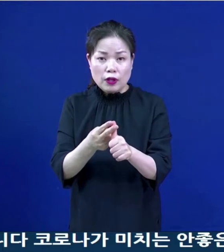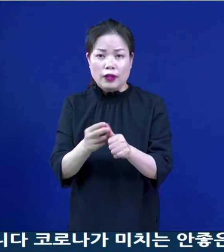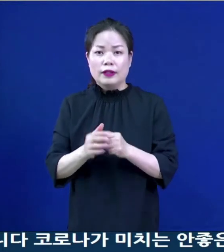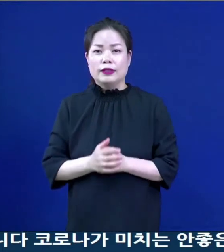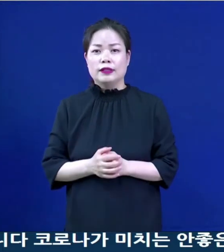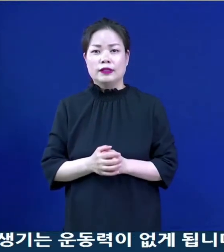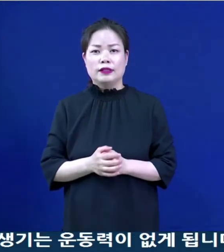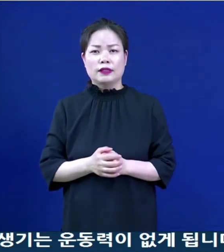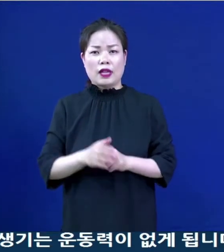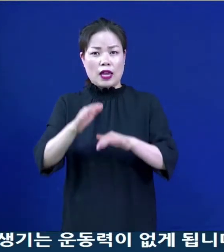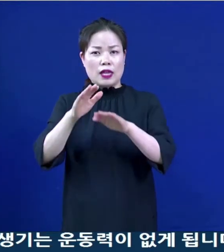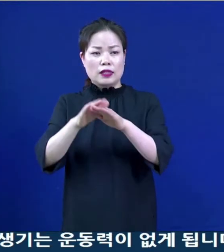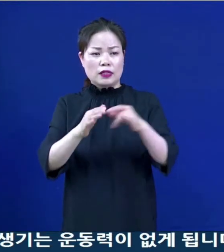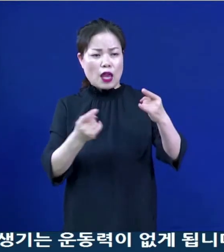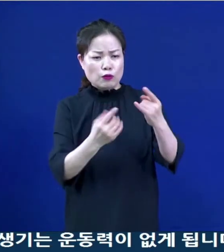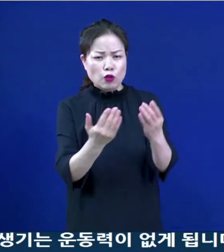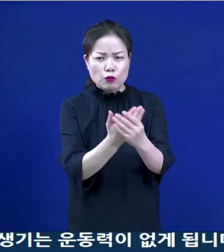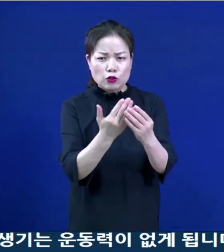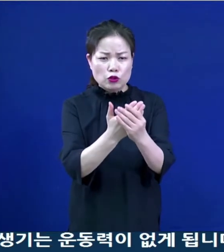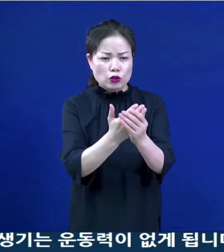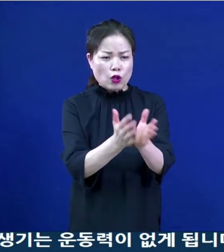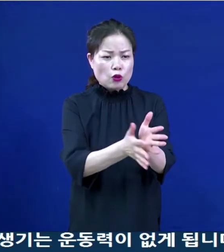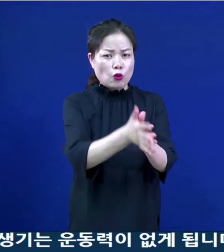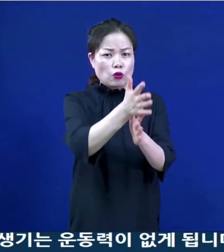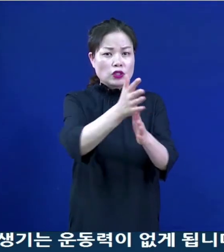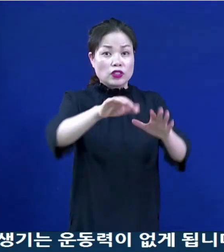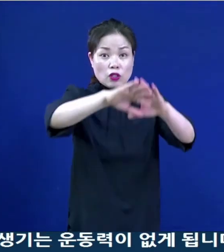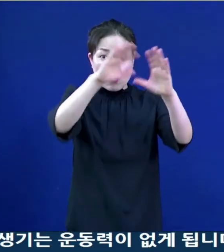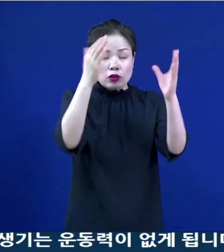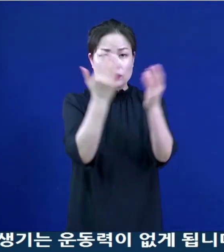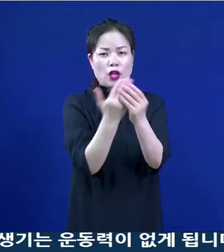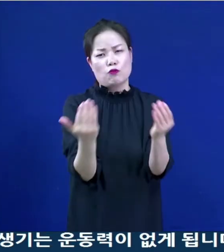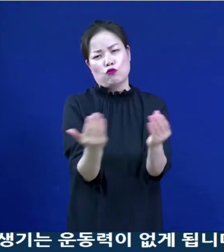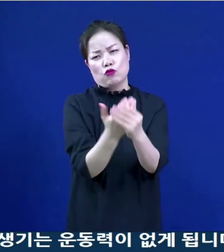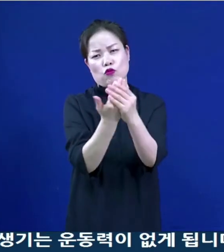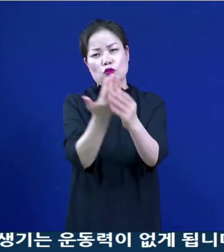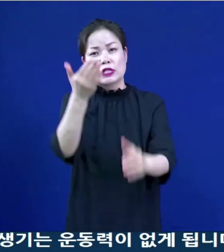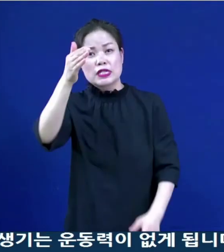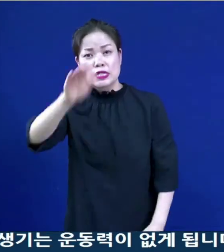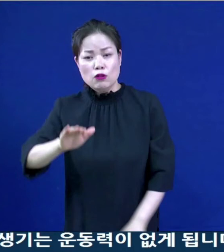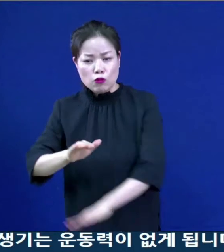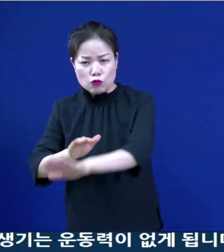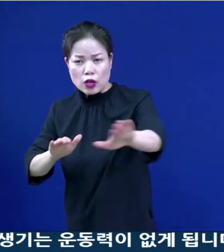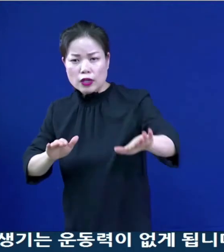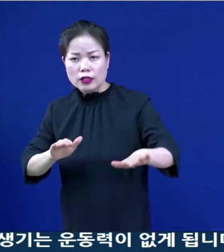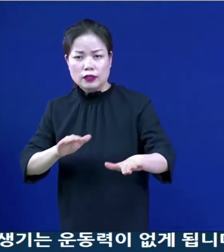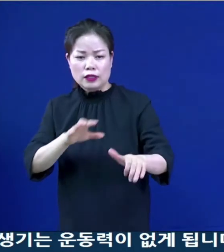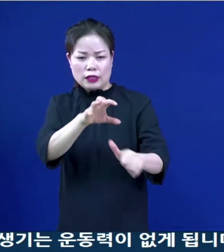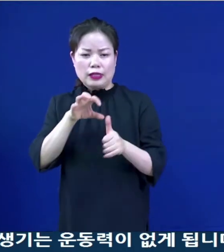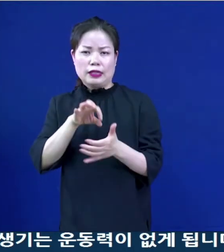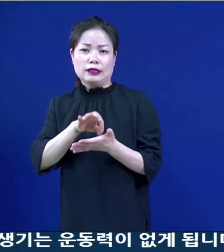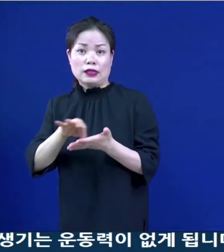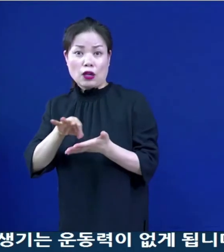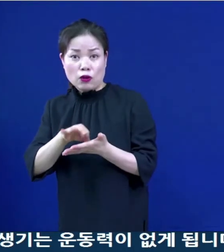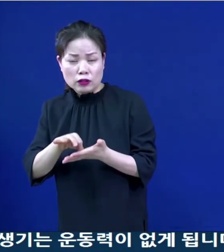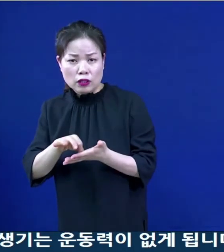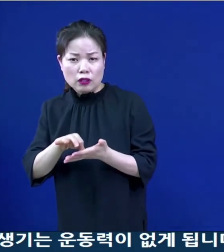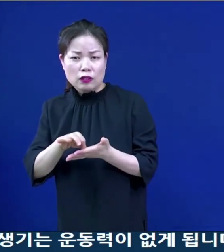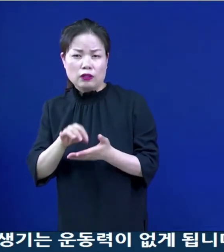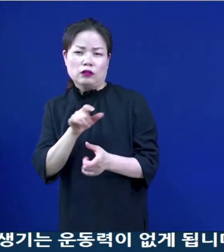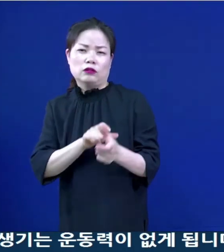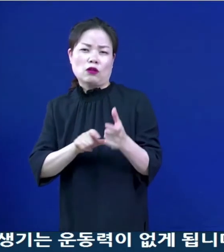사실은 에베소 부흥 같은 것은 도시 전체가 있었던 부흥인데, 이걸 우리에게 지금 적용하면서 어쩌면